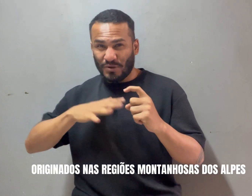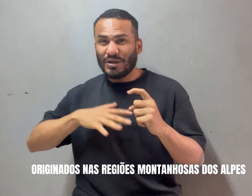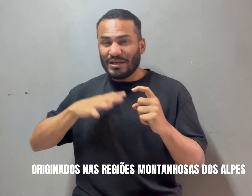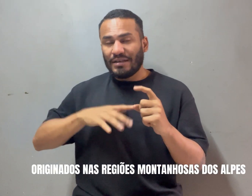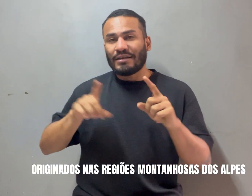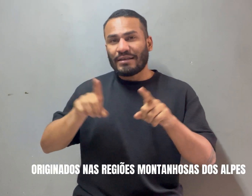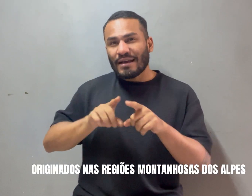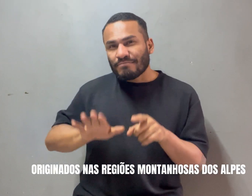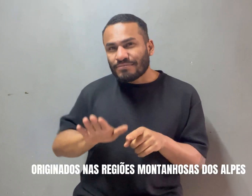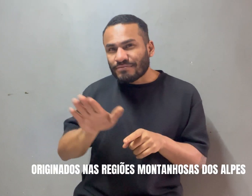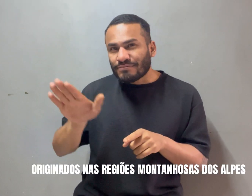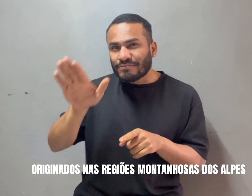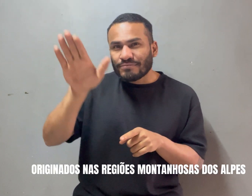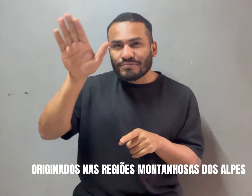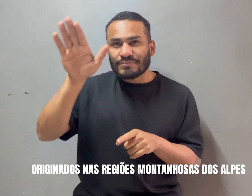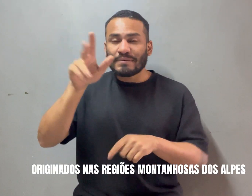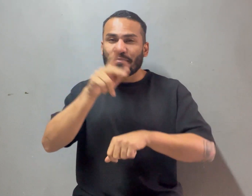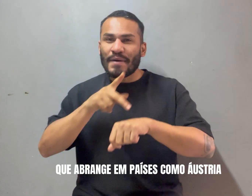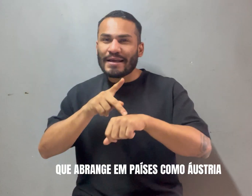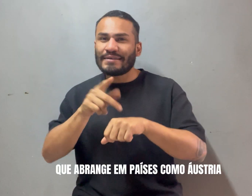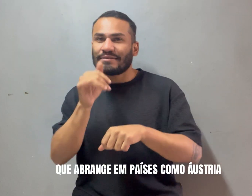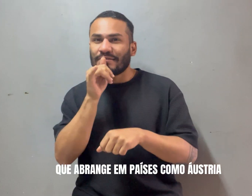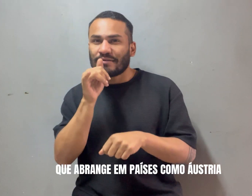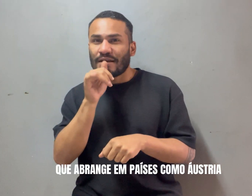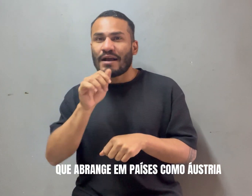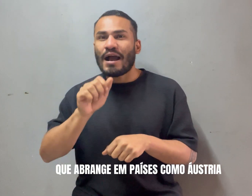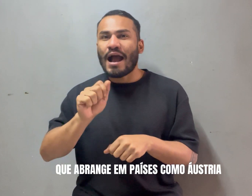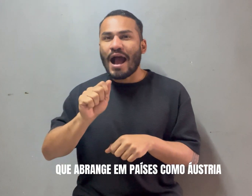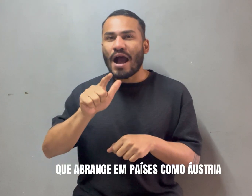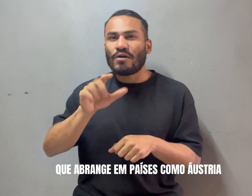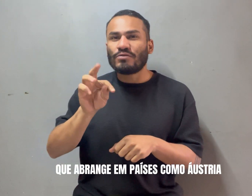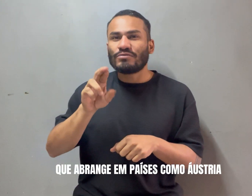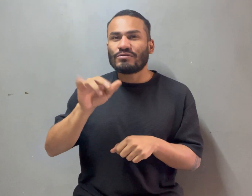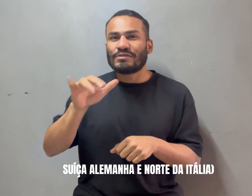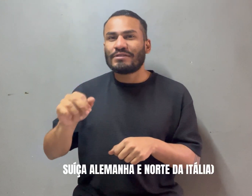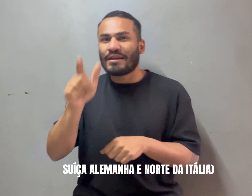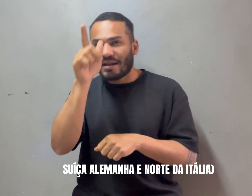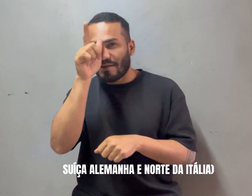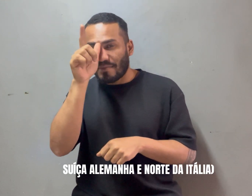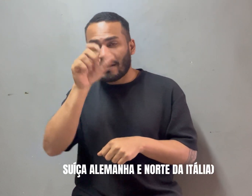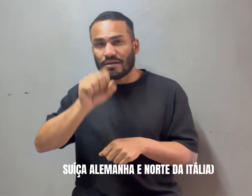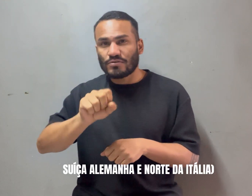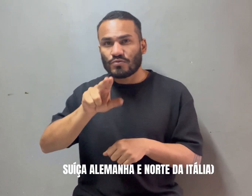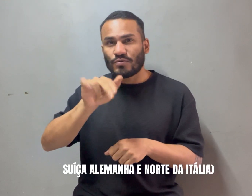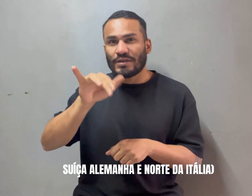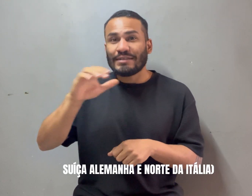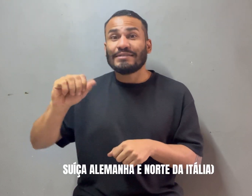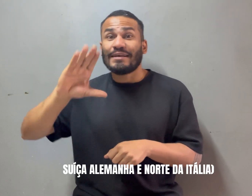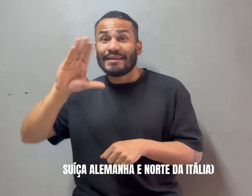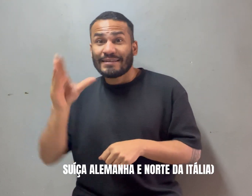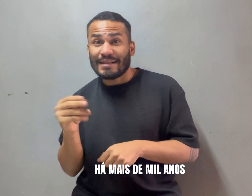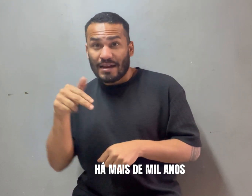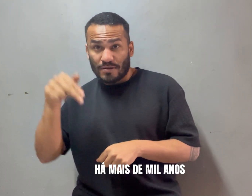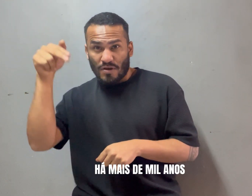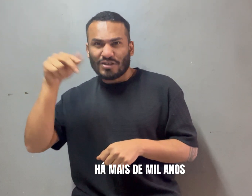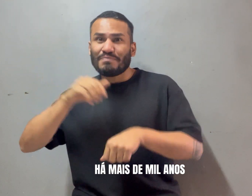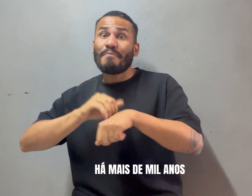regiões montanhosas dos Alpes, que abrangem países como Áustria, Suíça, Alemanha e norte da Itália, há mais de